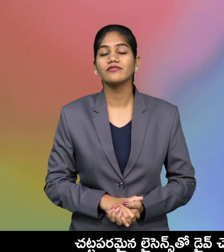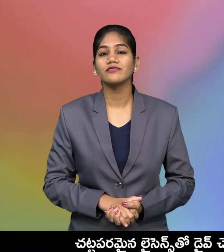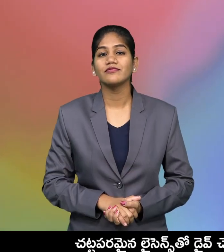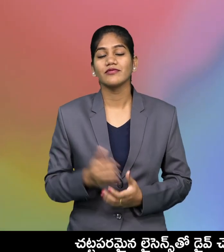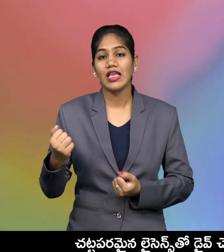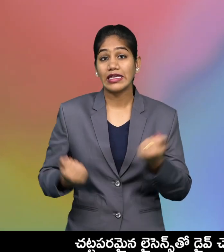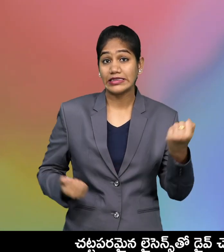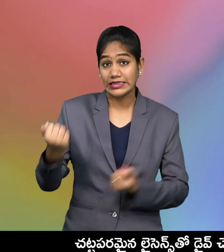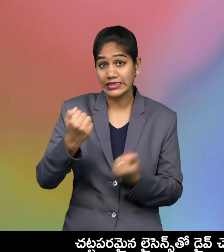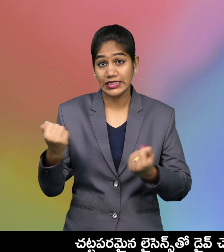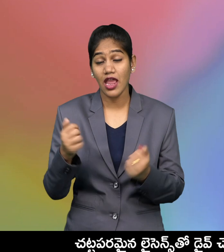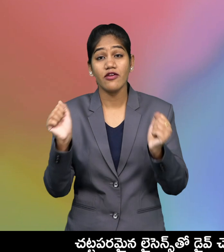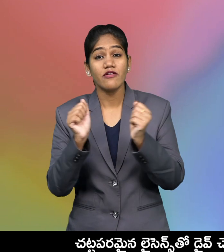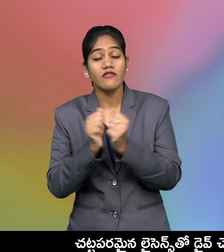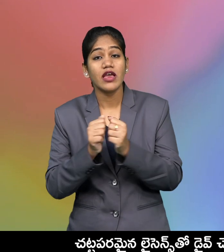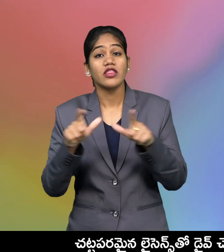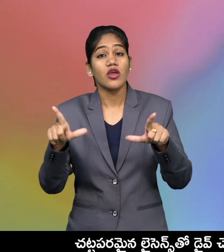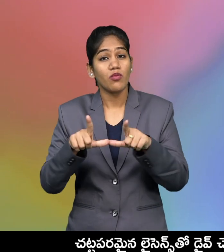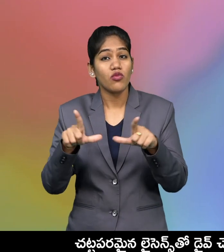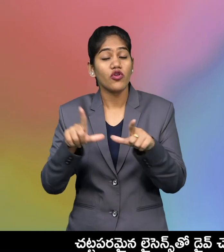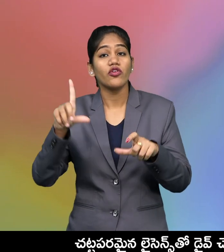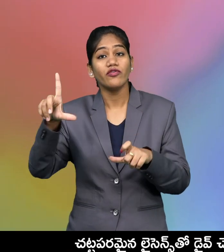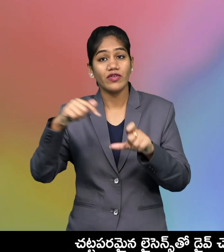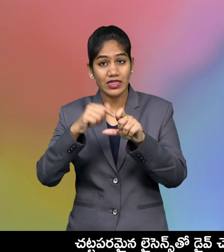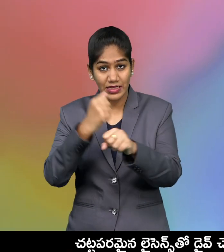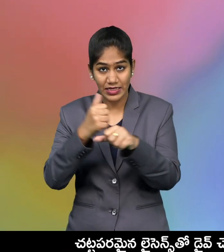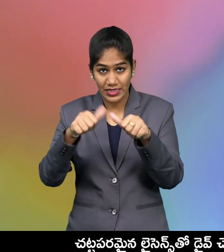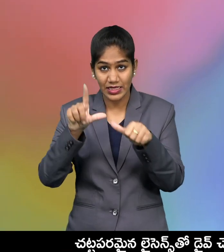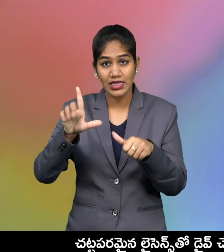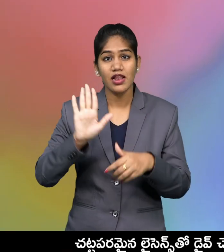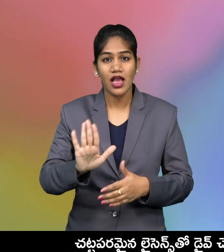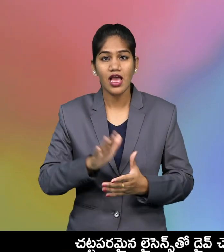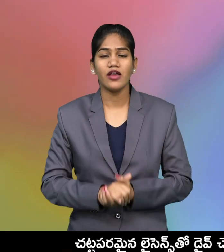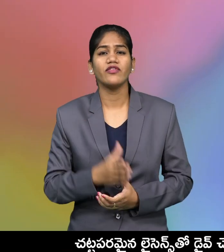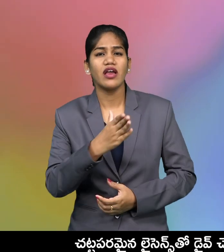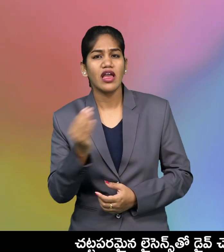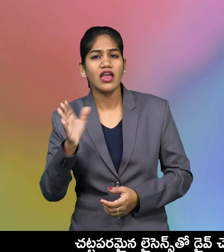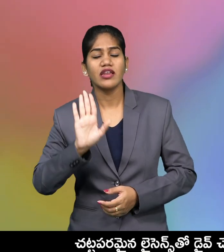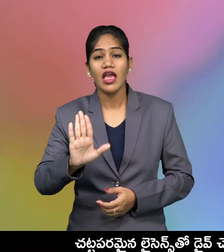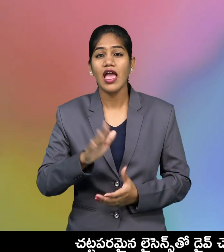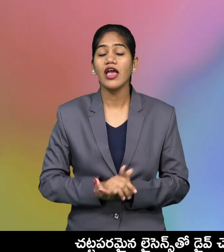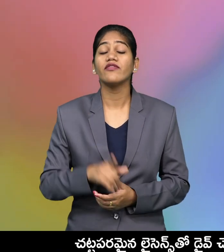చట్టపరమైన లైసెన్స్తో డ్రైవ్ చేయండి మరియు కనీసం 18 సంవత్సరాల వయసు ఉండాలి.